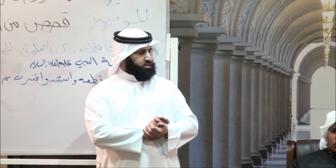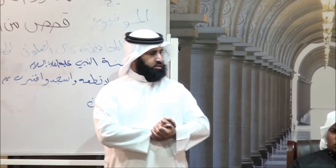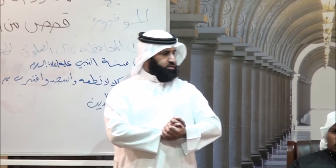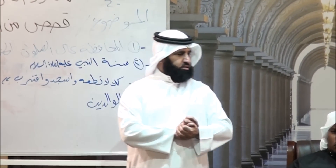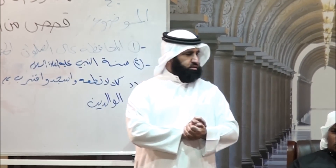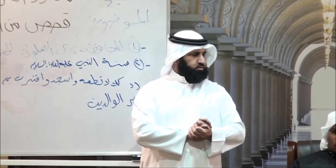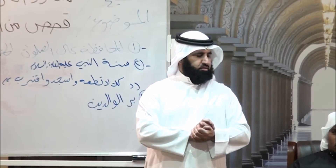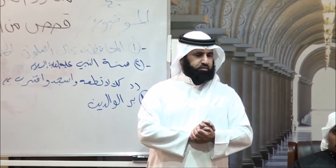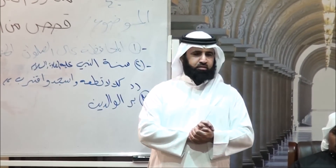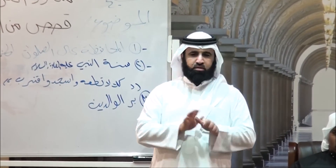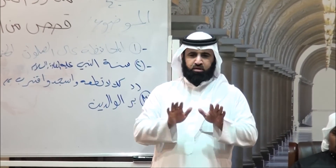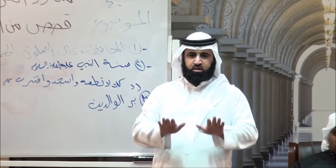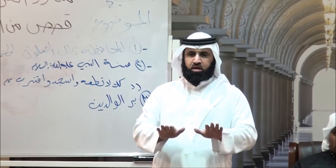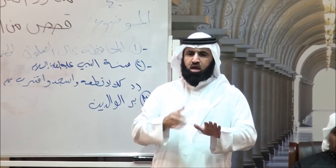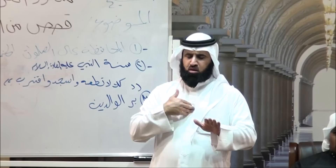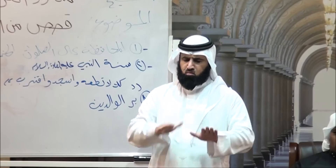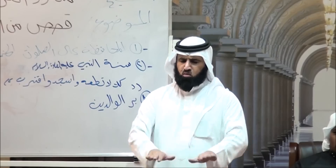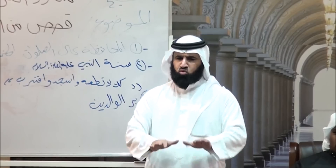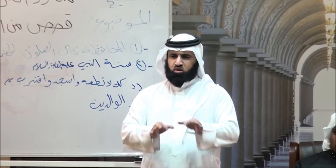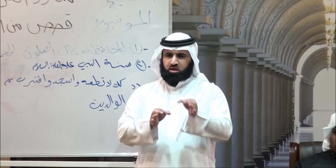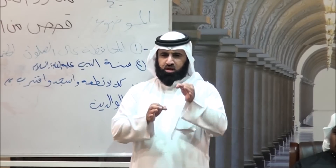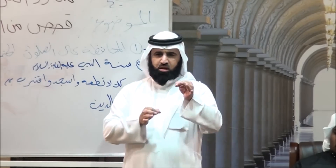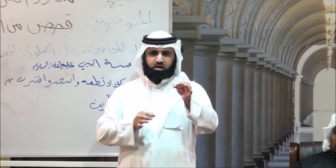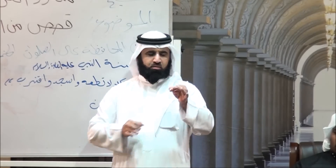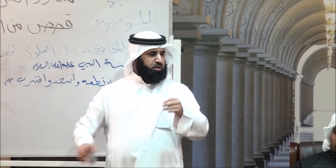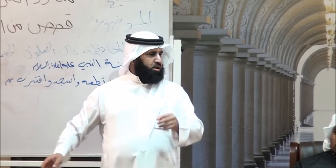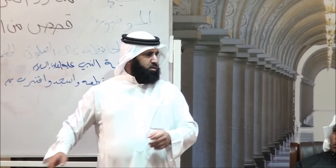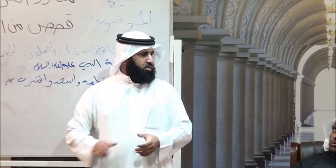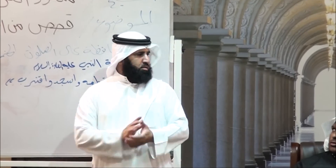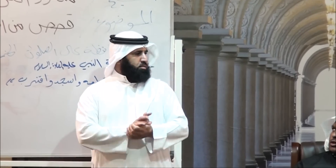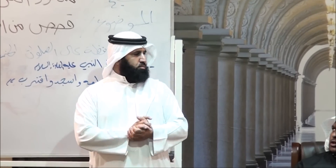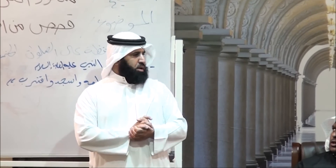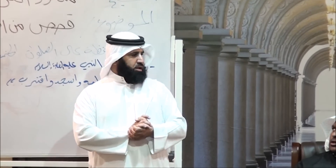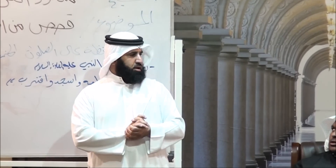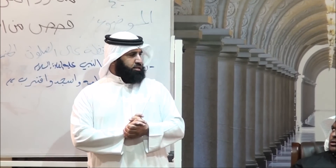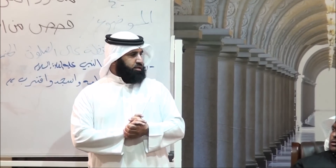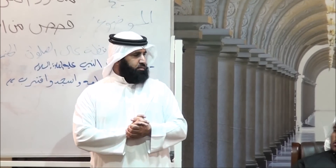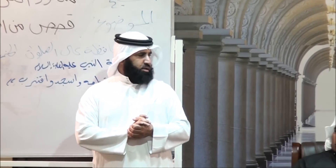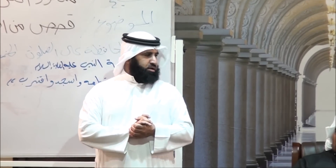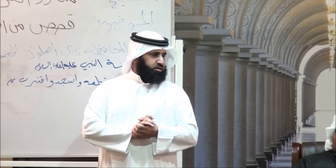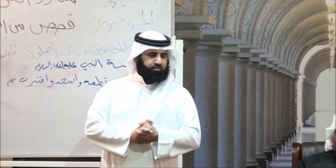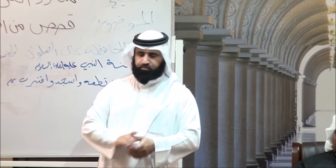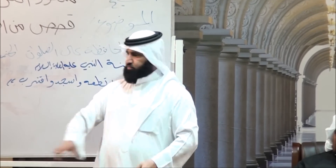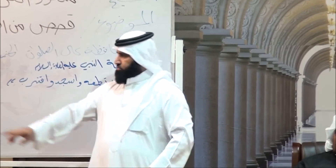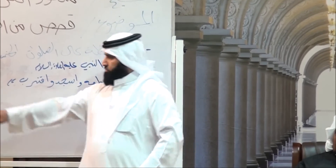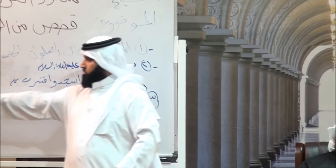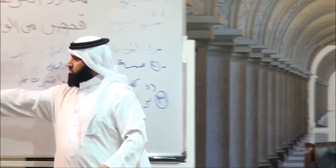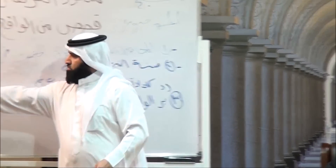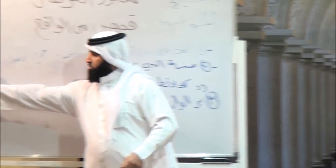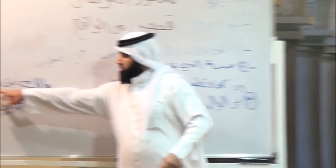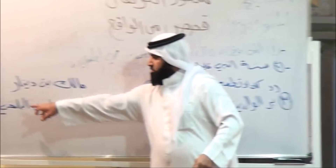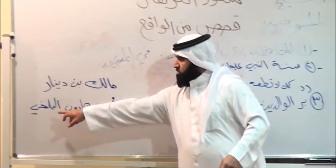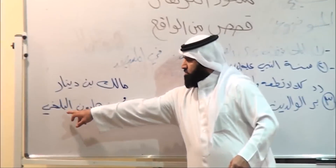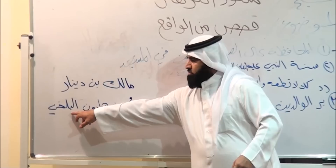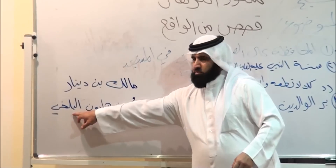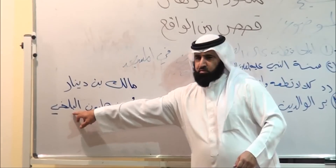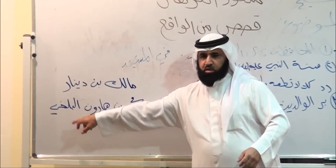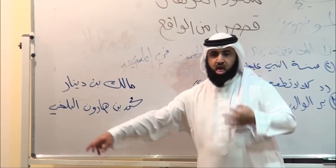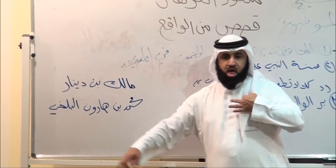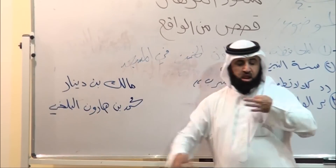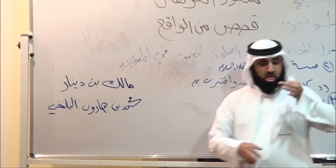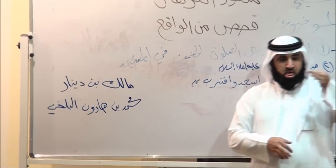كنت في هذه المدينة مدينة في الزمن السابق من أغنى أغنيائها، في بلخ، كنت في بلخ من أكبر تجارها.